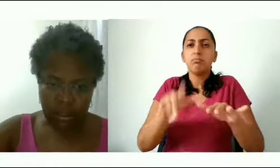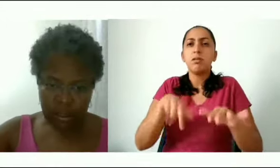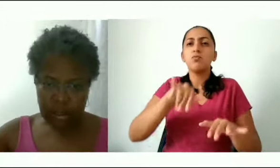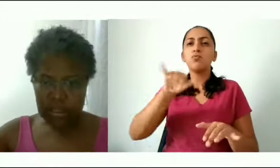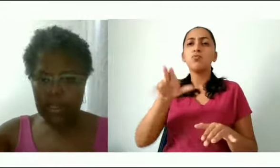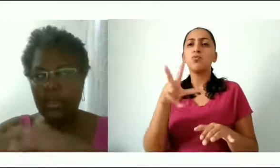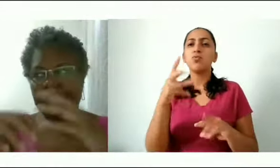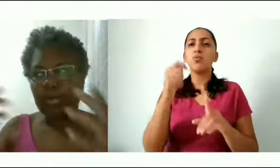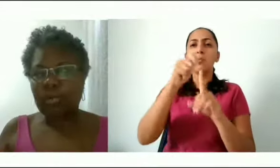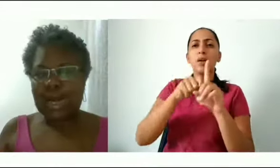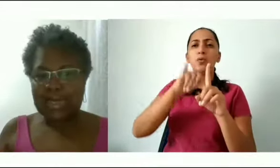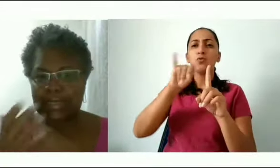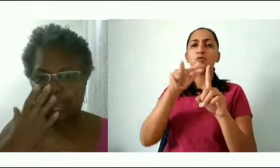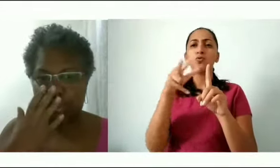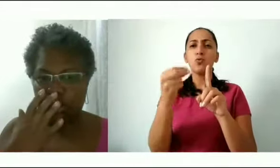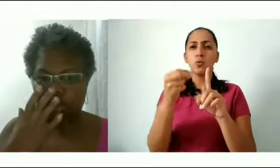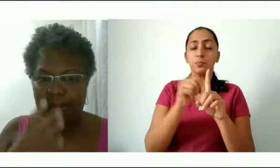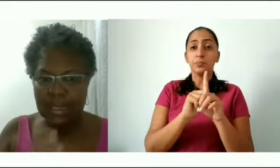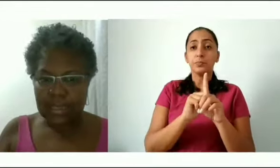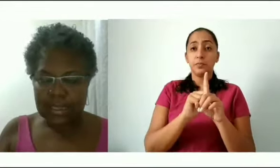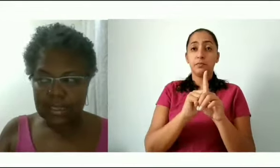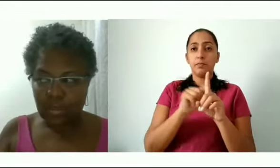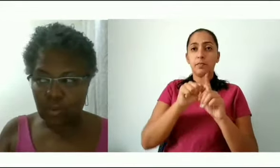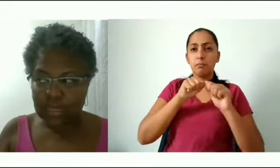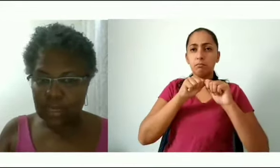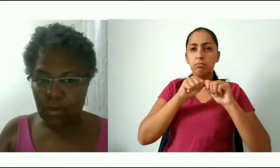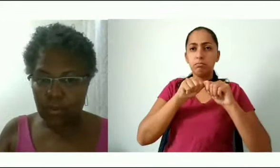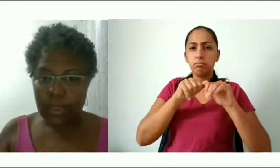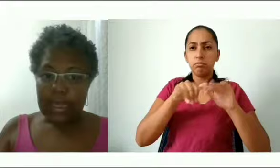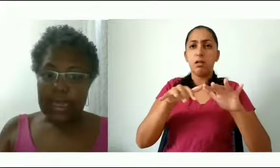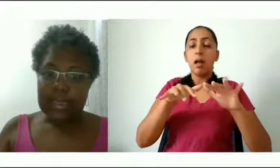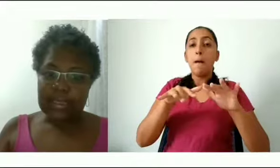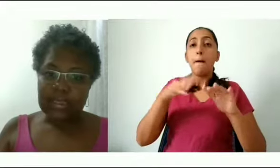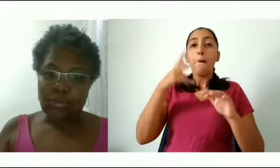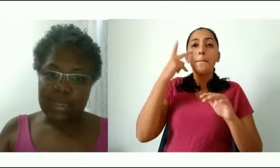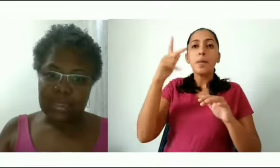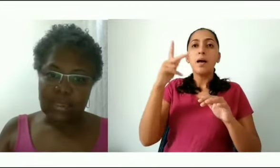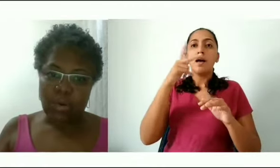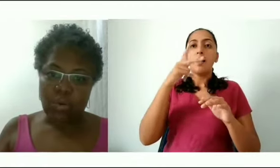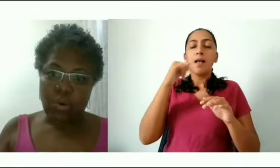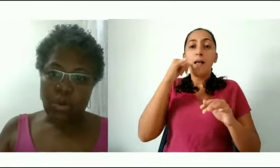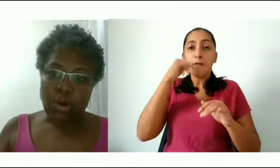se prolongasse essa situação,